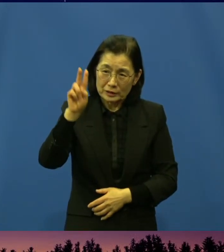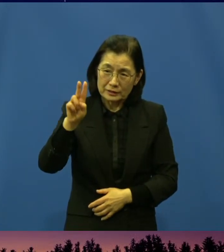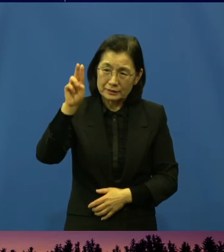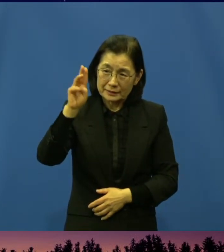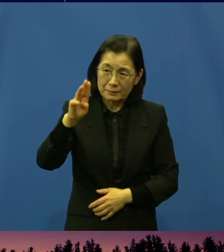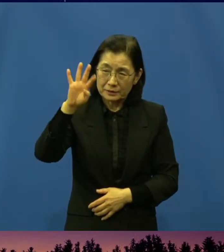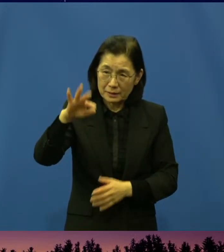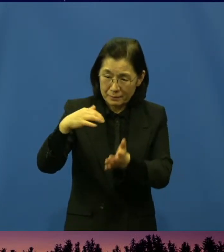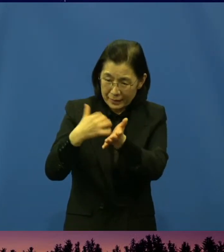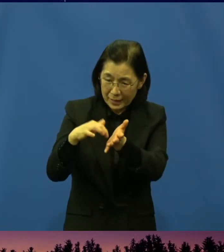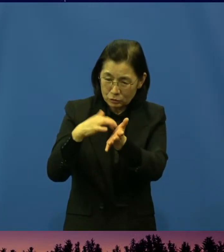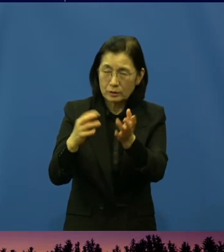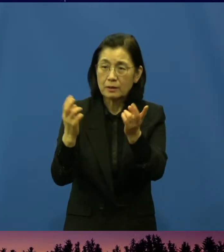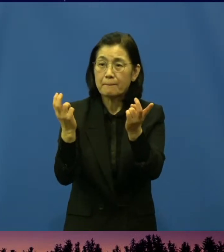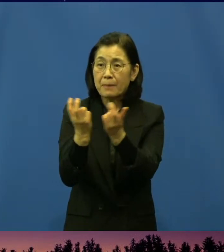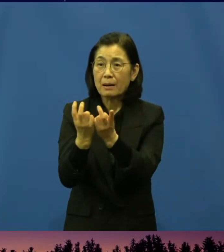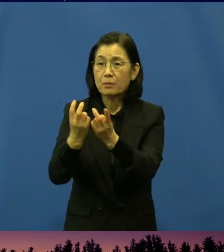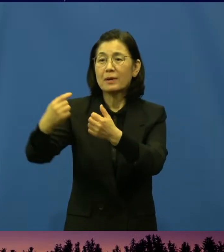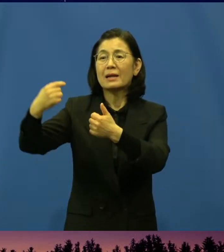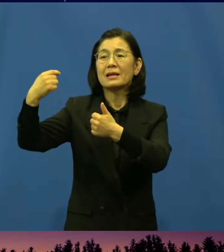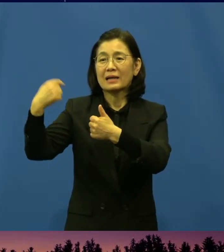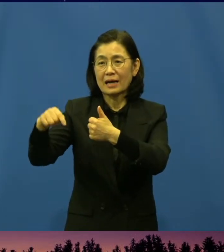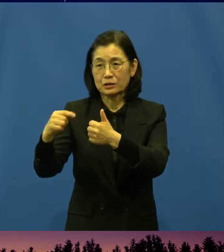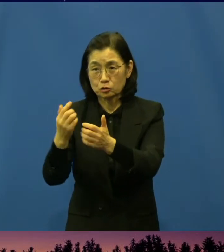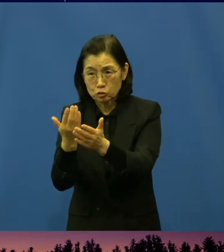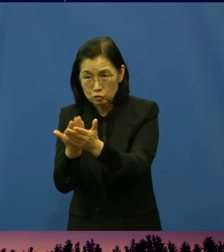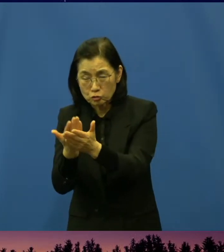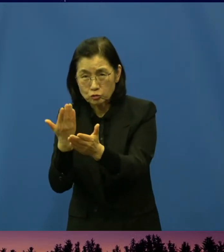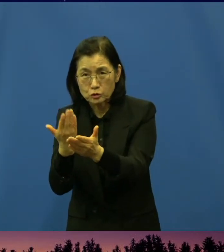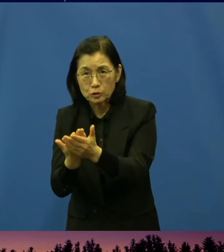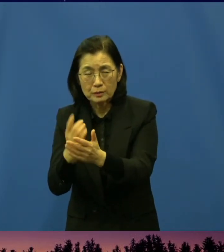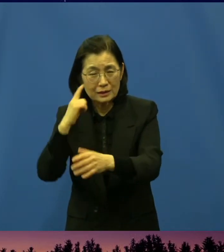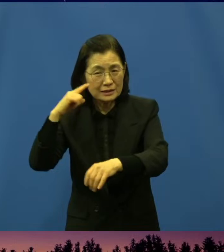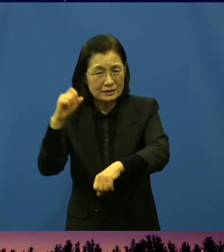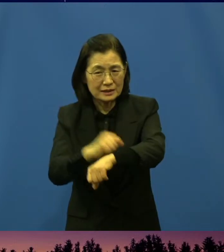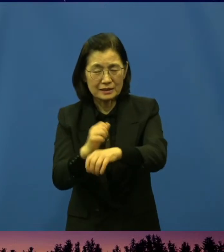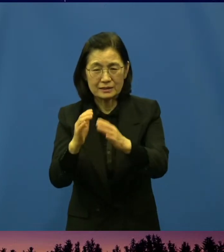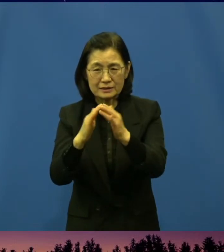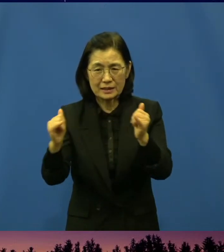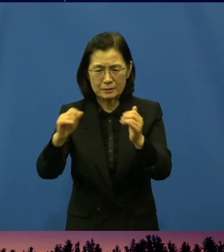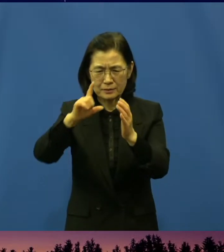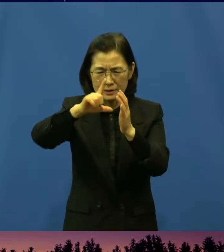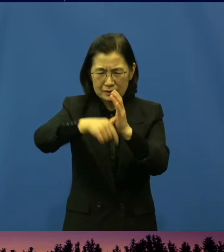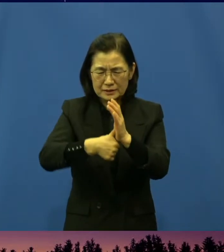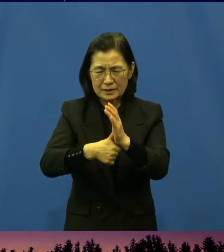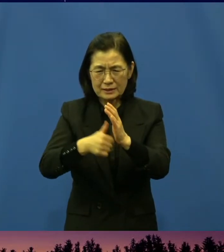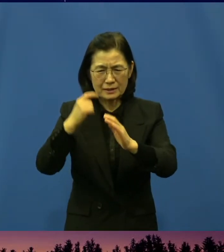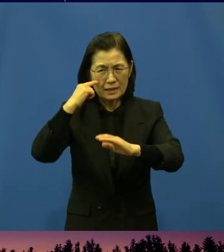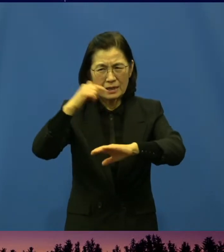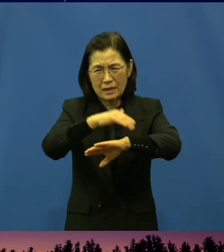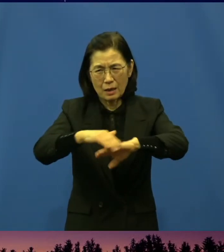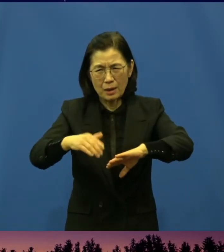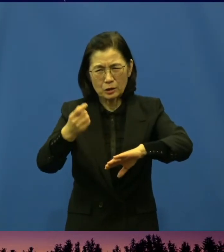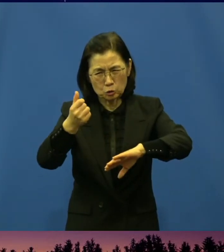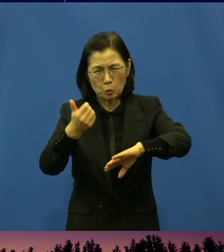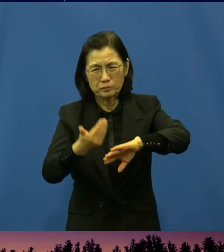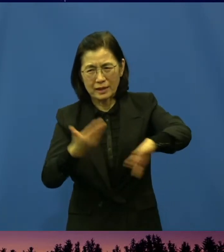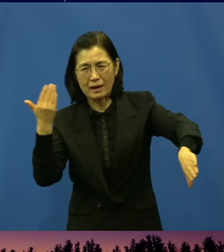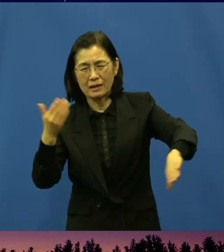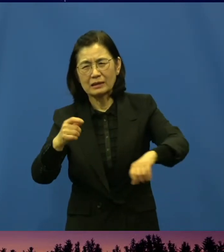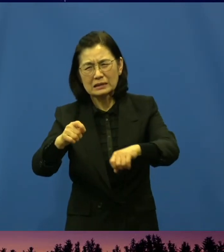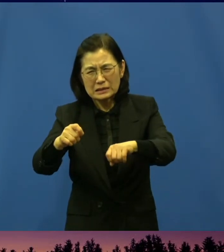지혜로워진다는 겁니다. 예. 그러니까 지혜로운 사람은 시간을 주목합니다. 시간을 주목하는